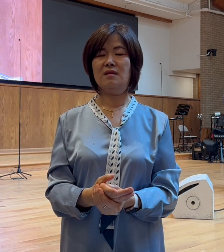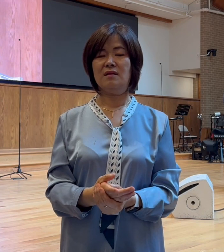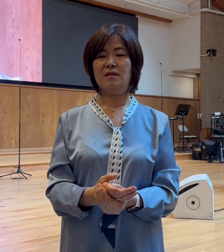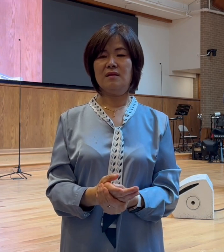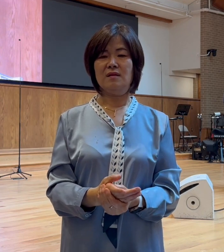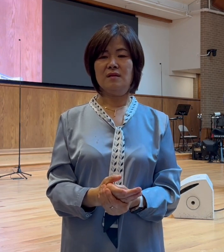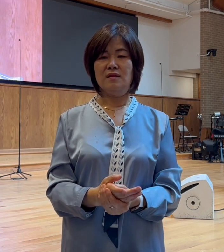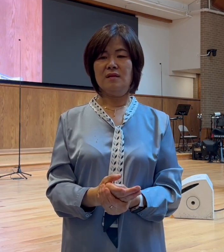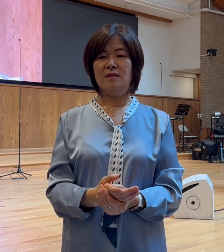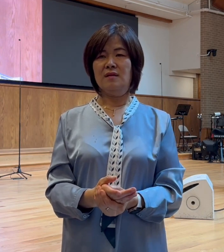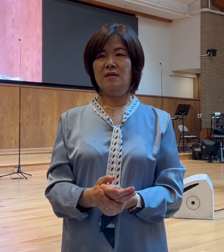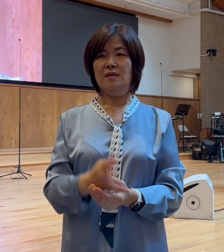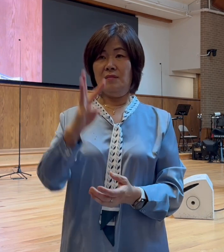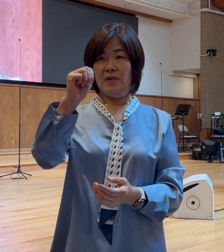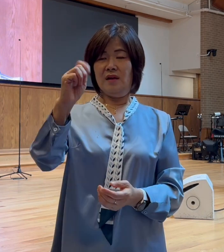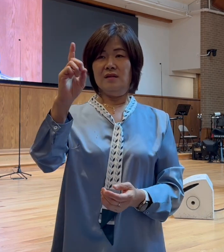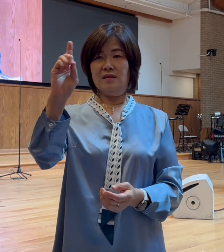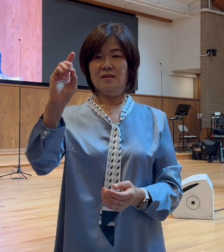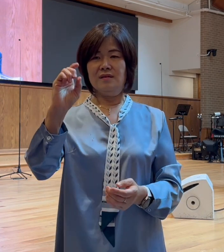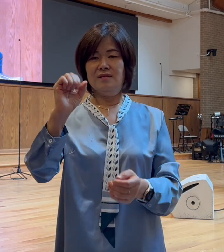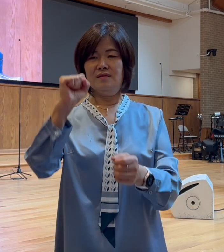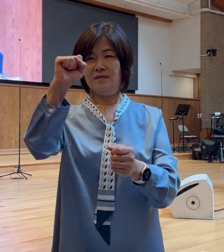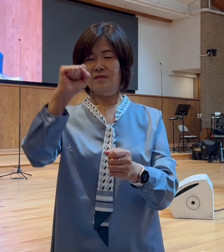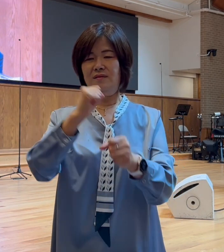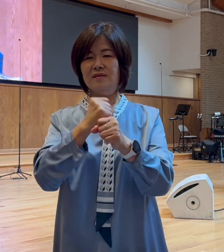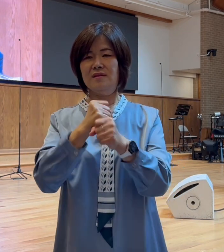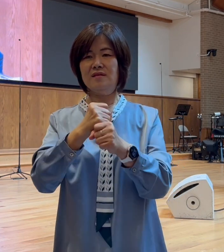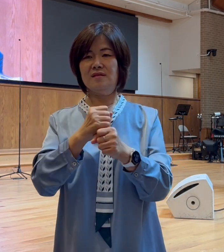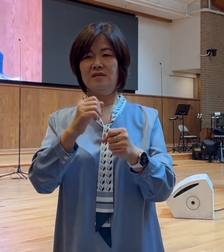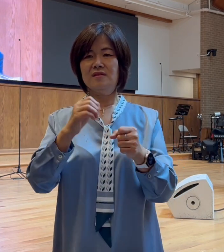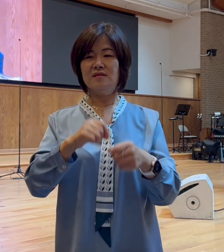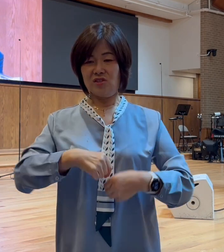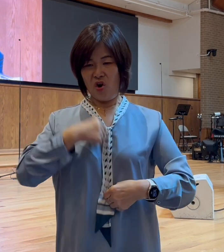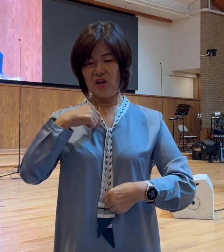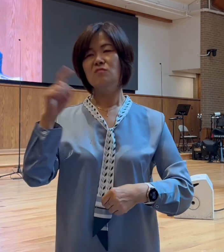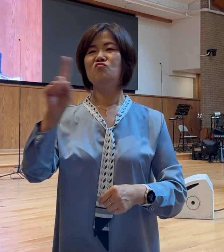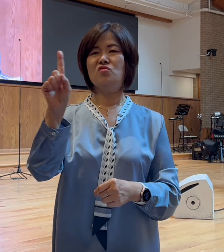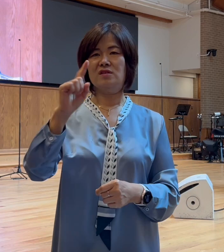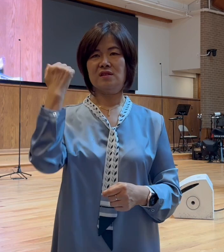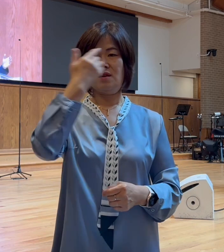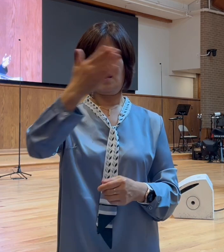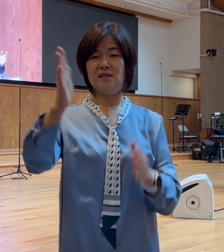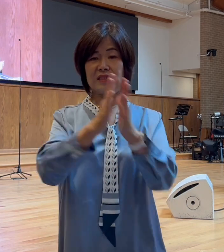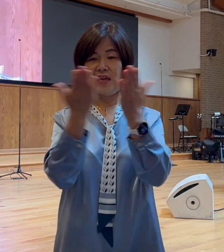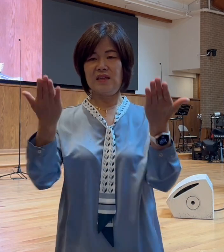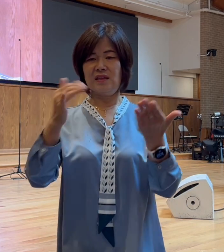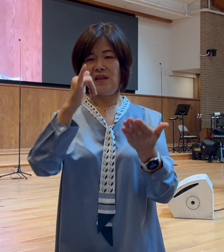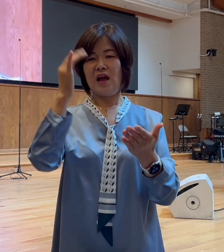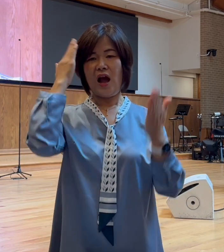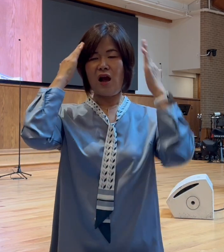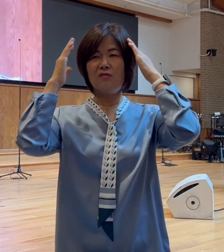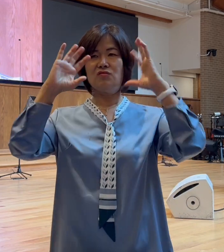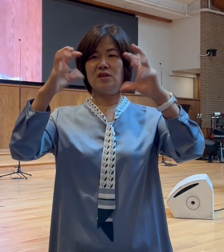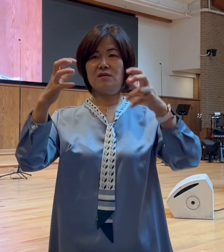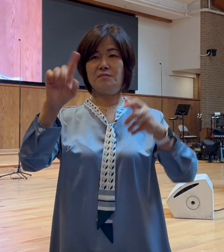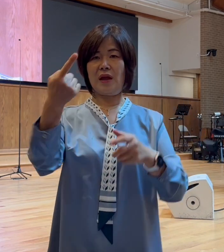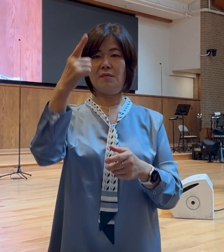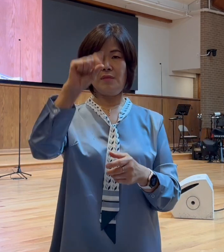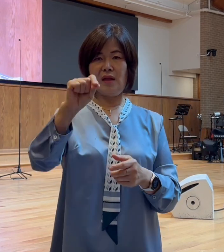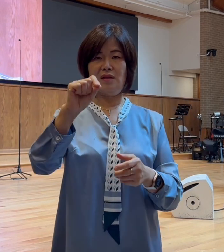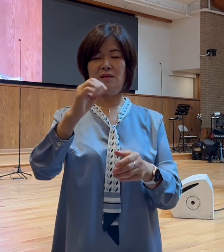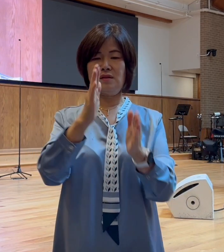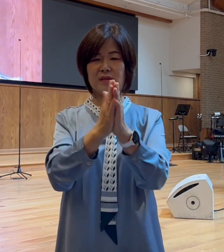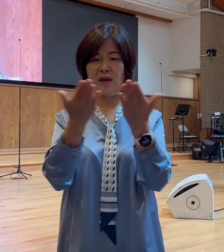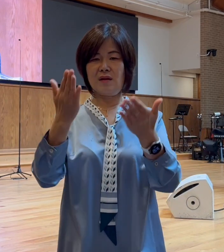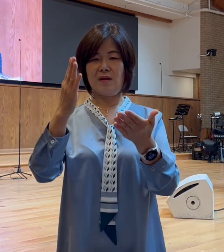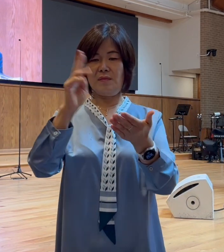그 마이클 샌델이 정의란 무엇인가라고 하는 책을 썼는데, 우리 한국에서는 10년 만에 100만 부가 팔렸습니다. 미국에서 10만